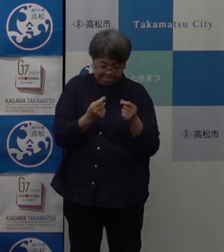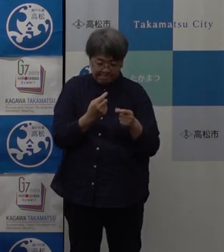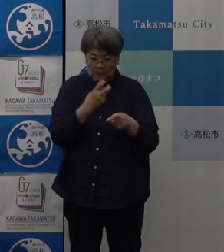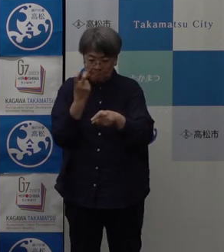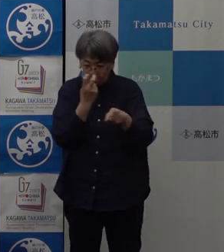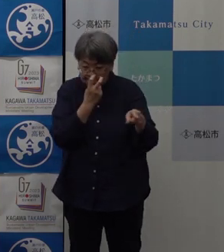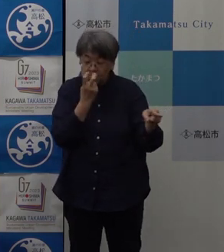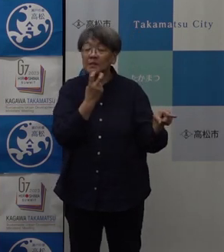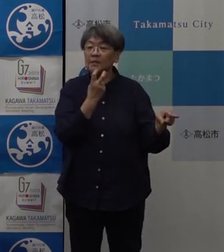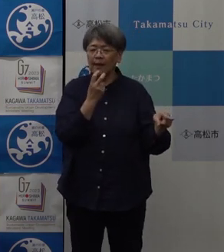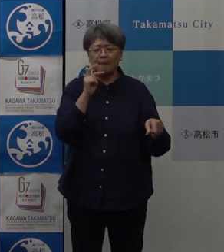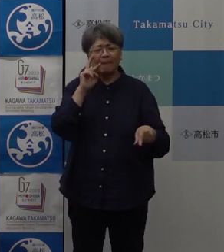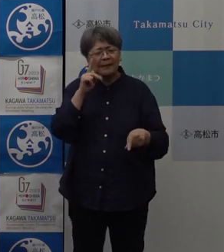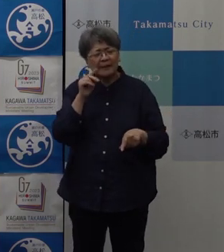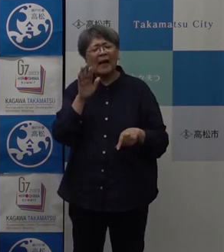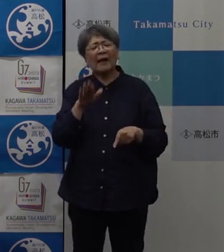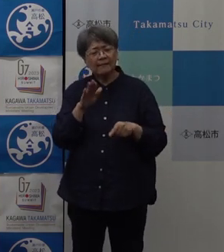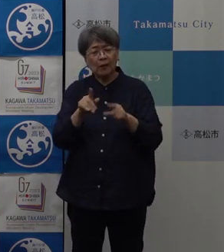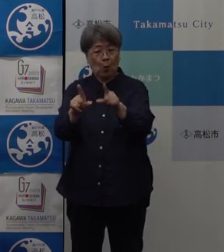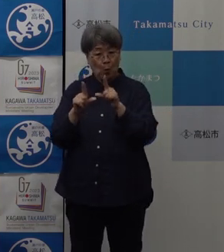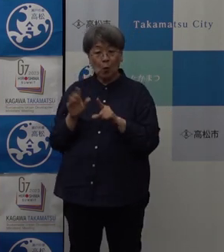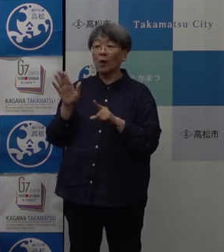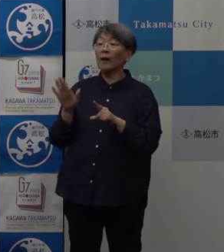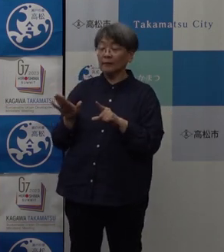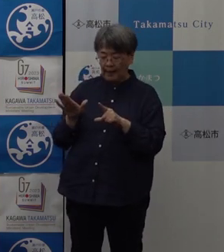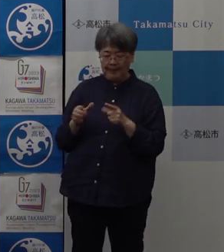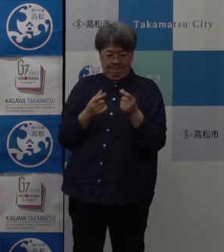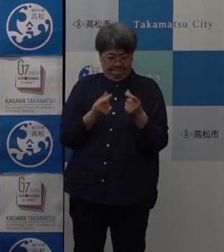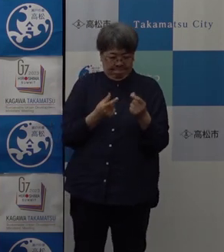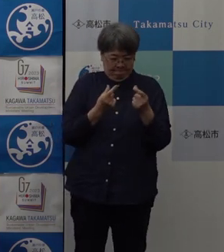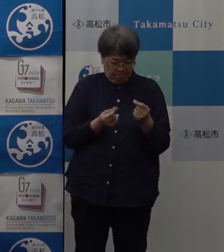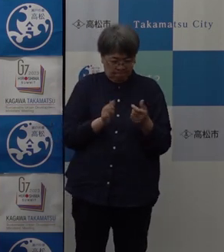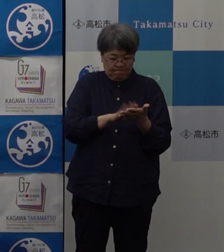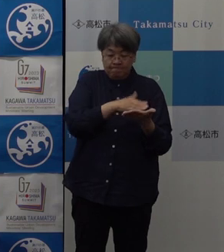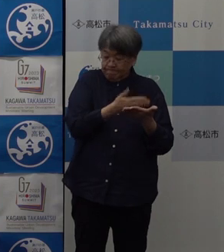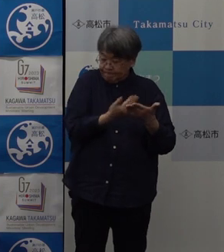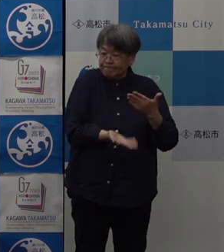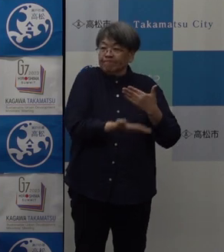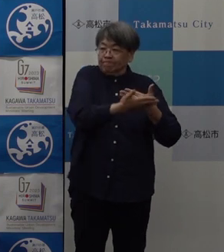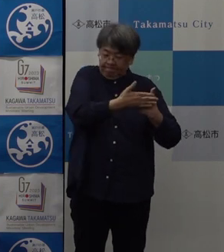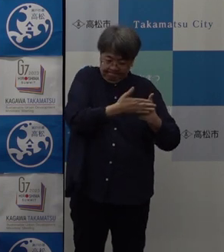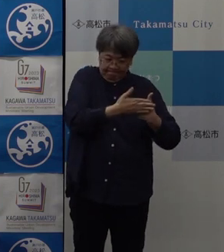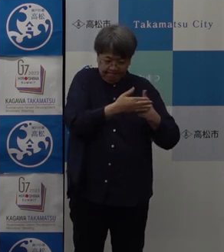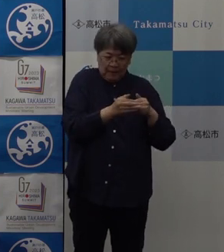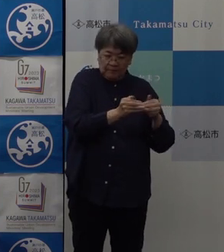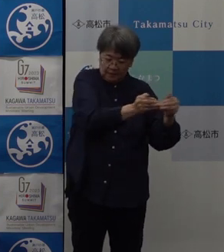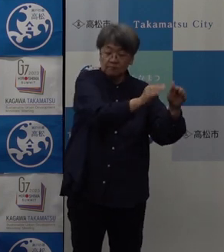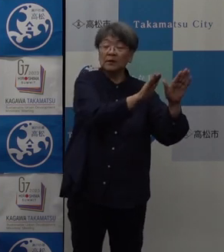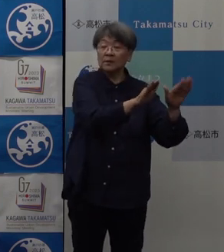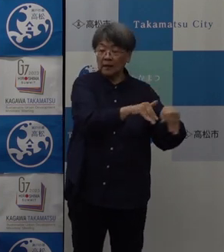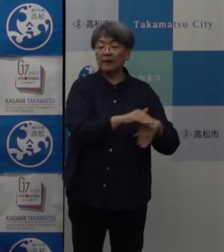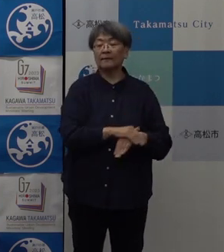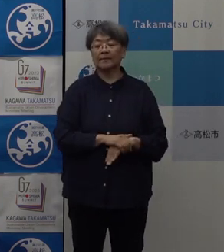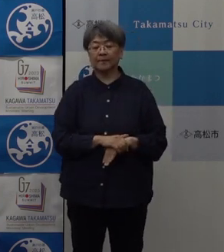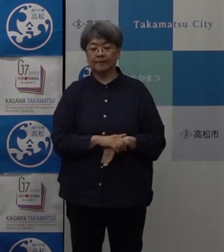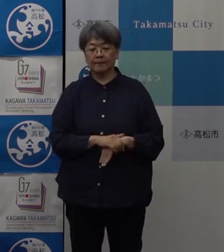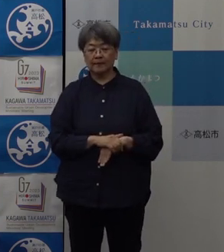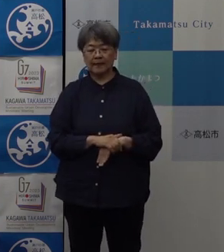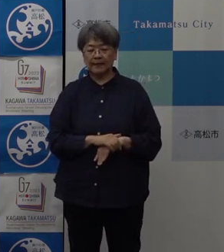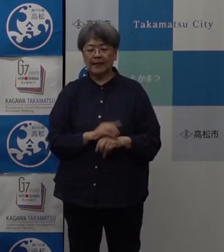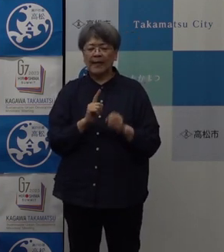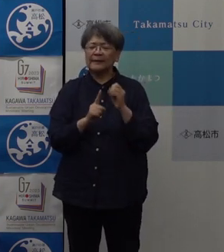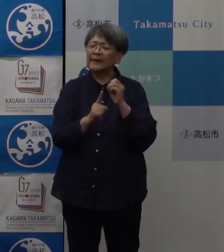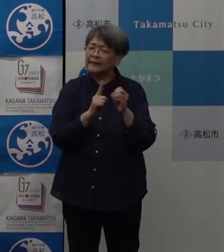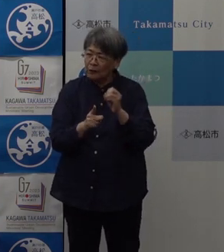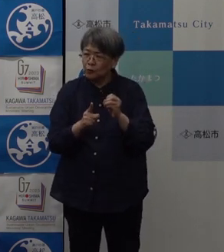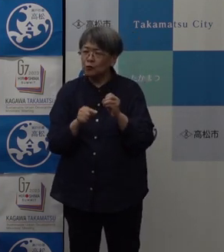で間違いがありましたという報告がなされ、まあ、適切な事務処理が行われたということでございます。で、まあ、デジタル庁の